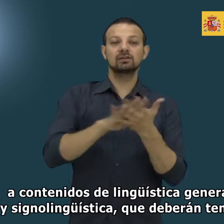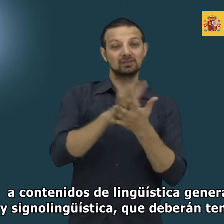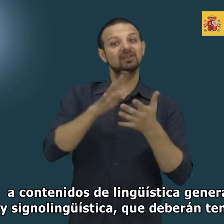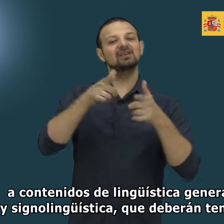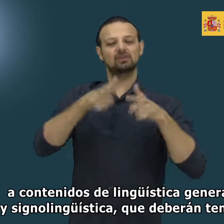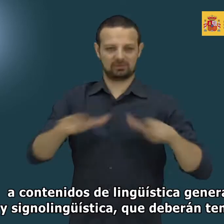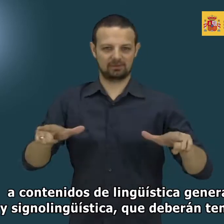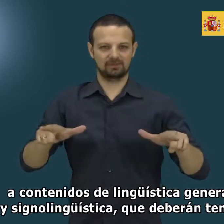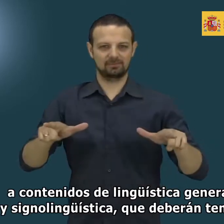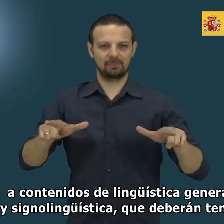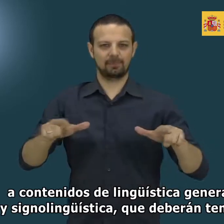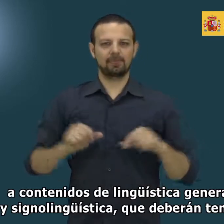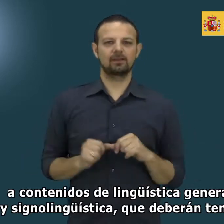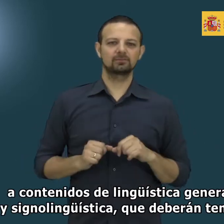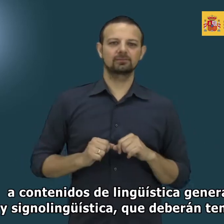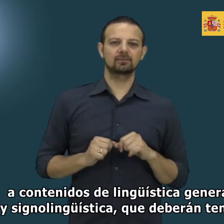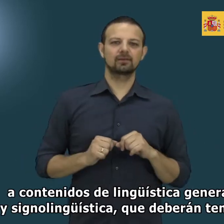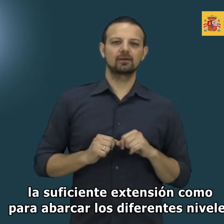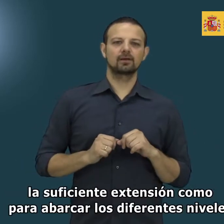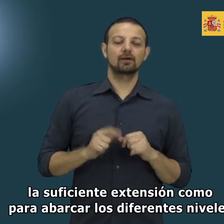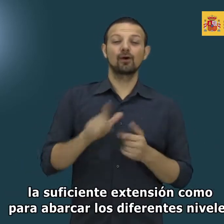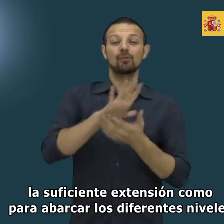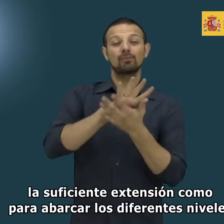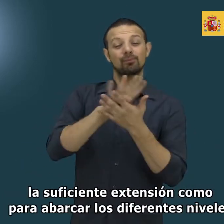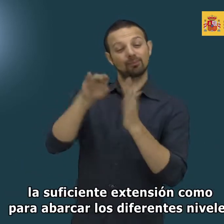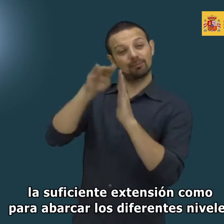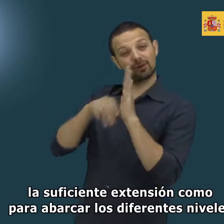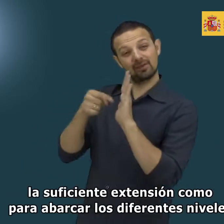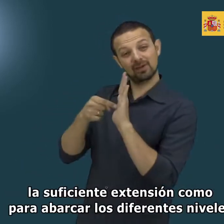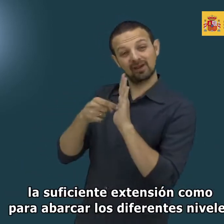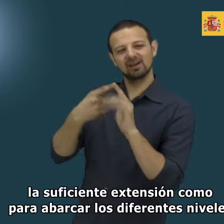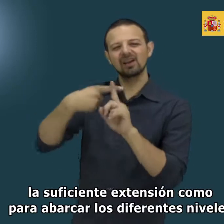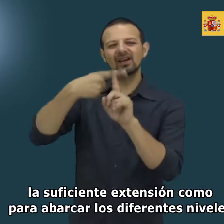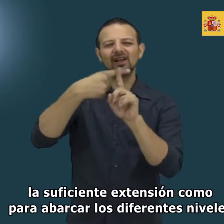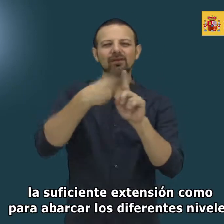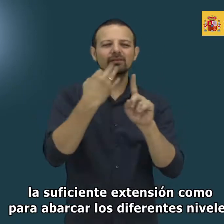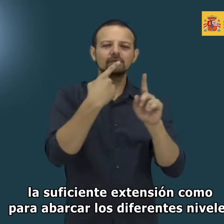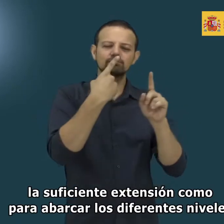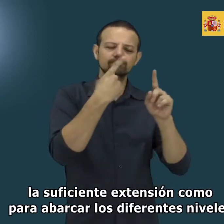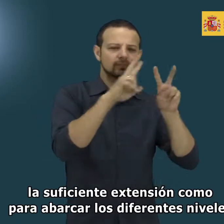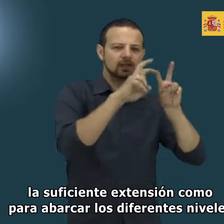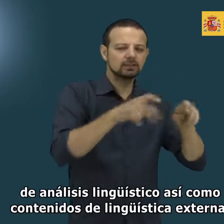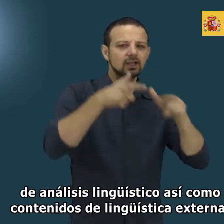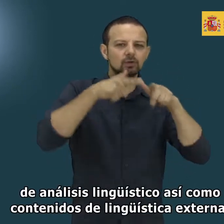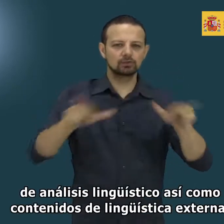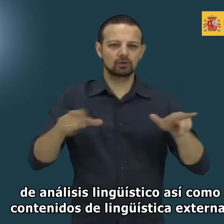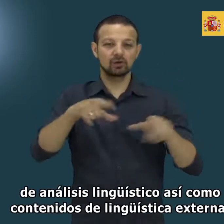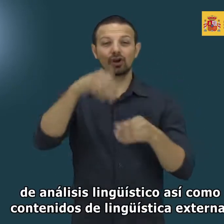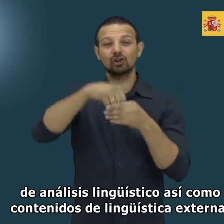signolingüística, que deberán tener la suficiente extensión como para abarcar los diferentes niveles de análisis lingüístico,